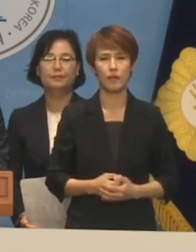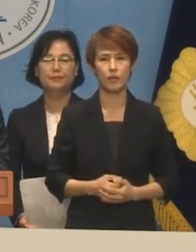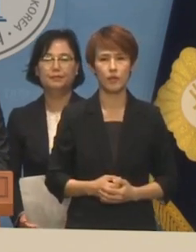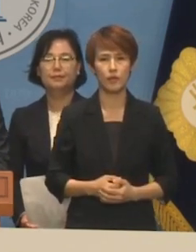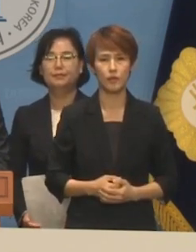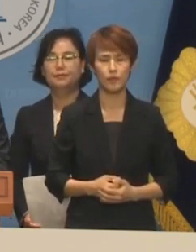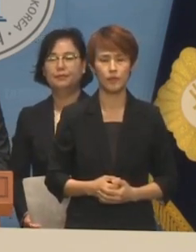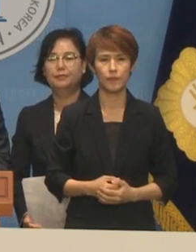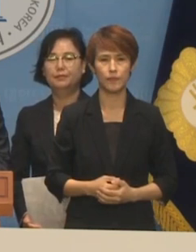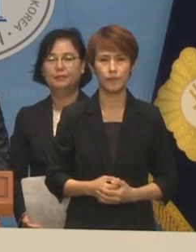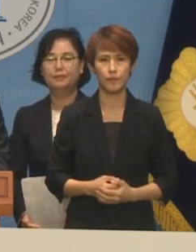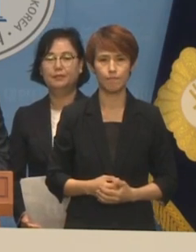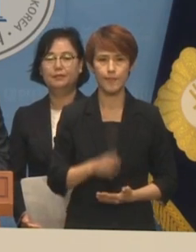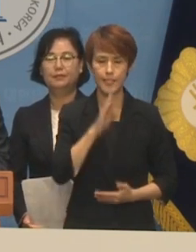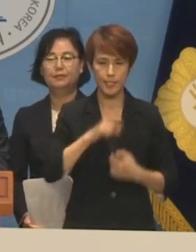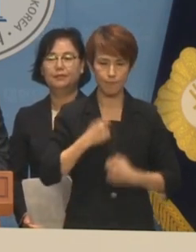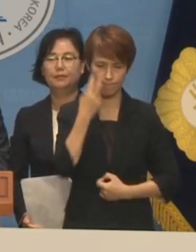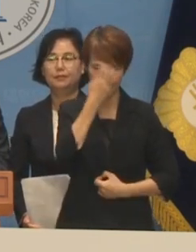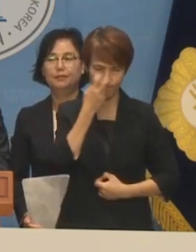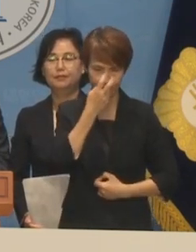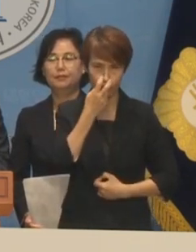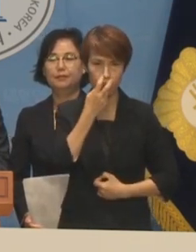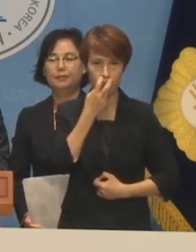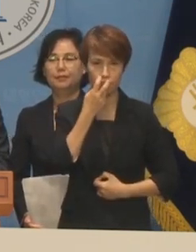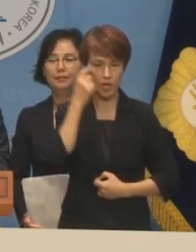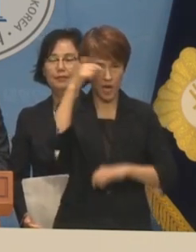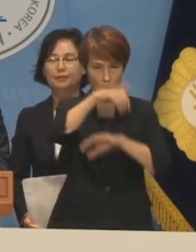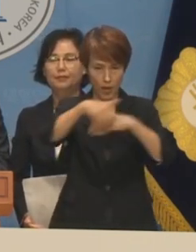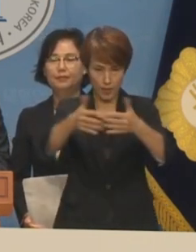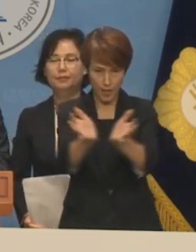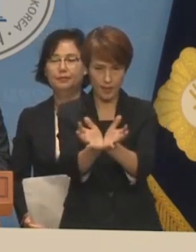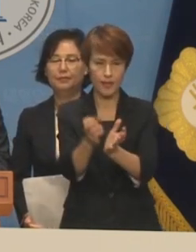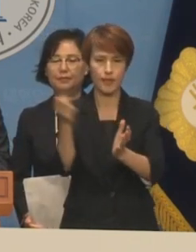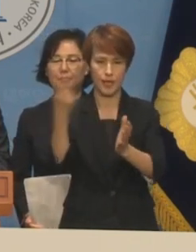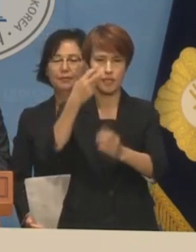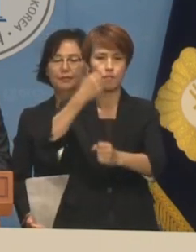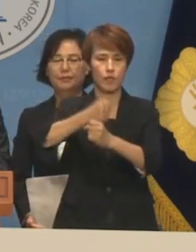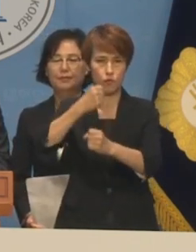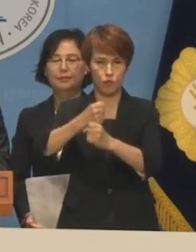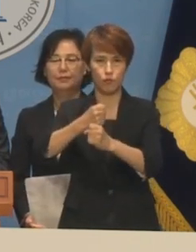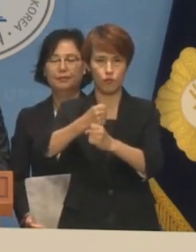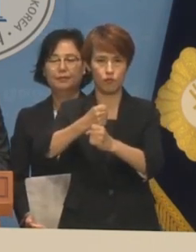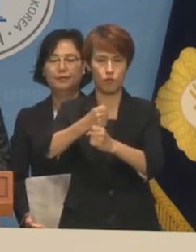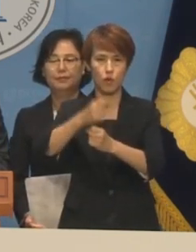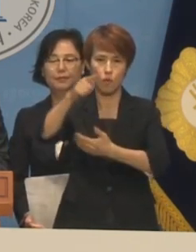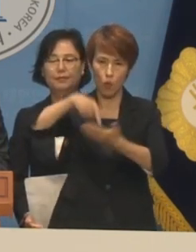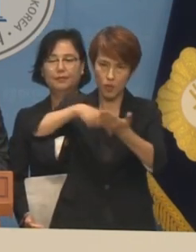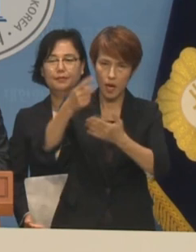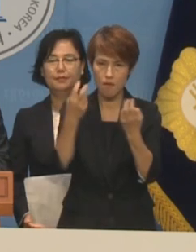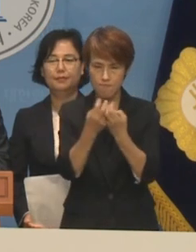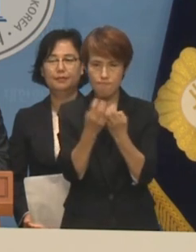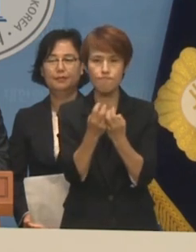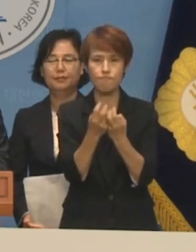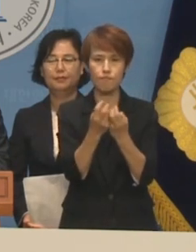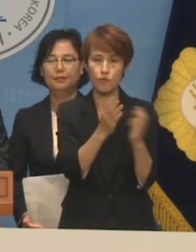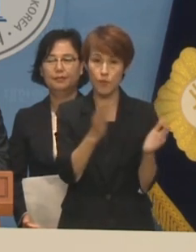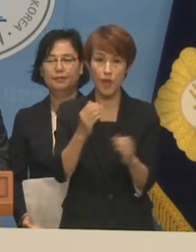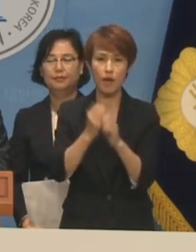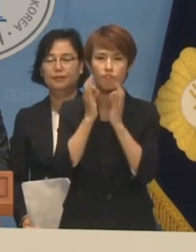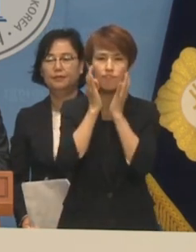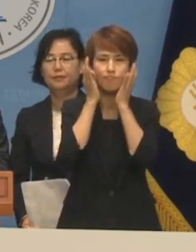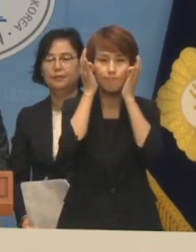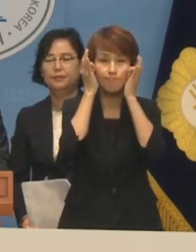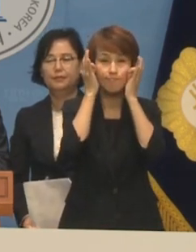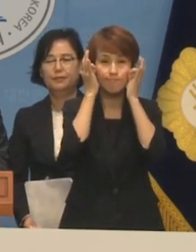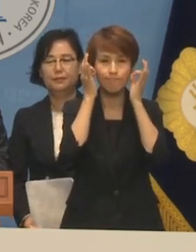인사들로 진상보고서 작성 기획단을 재구성하고 또 배보상 등 필요한 조치를 취할 수 있게 최선의